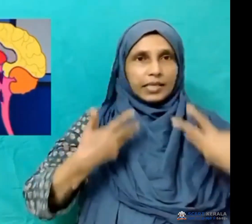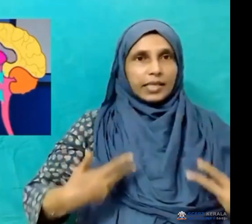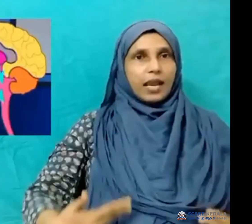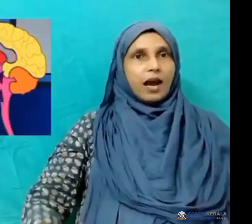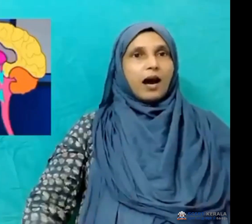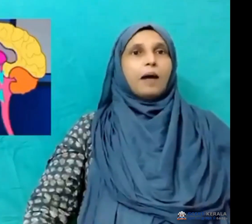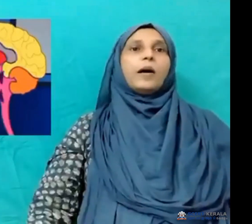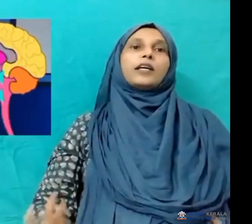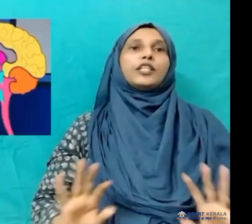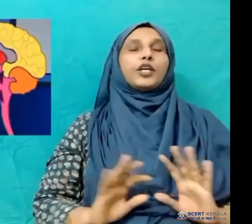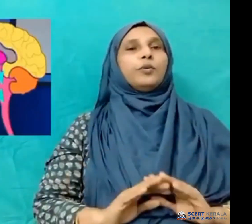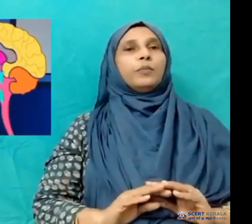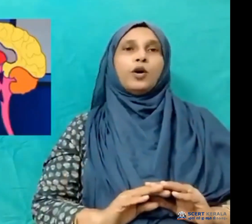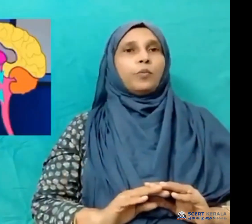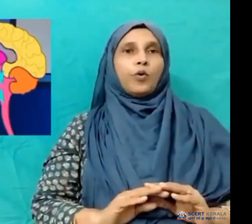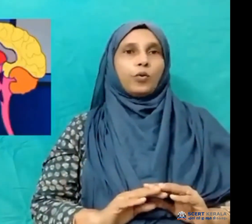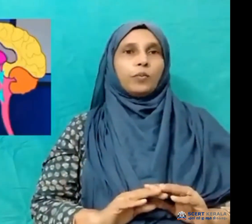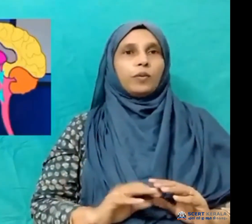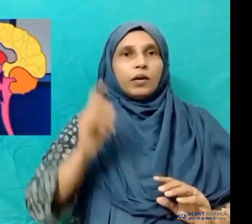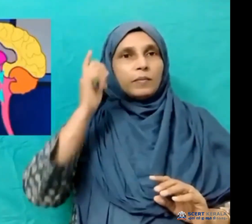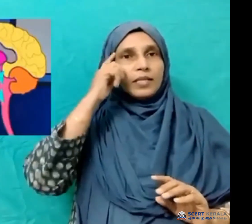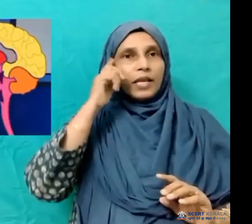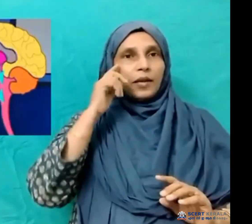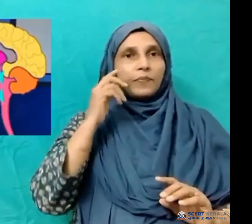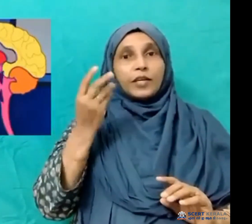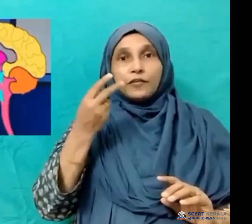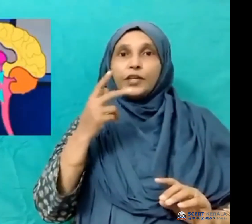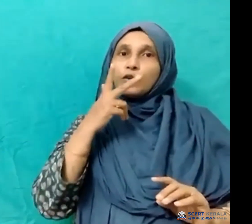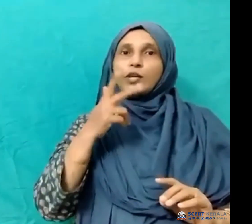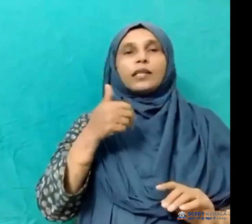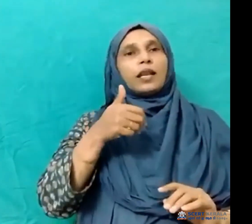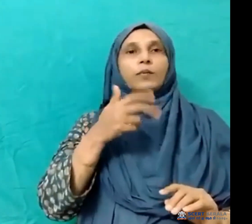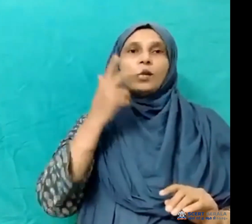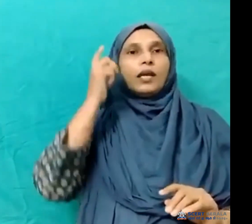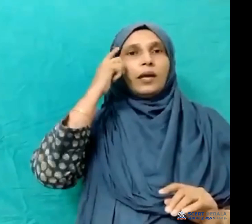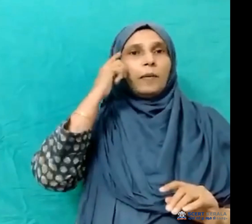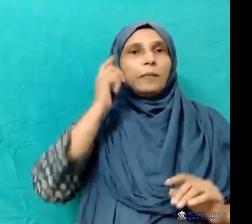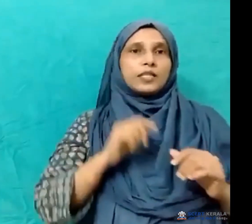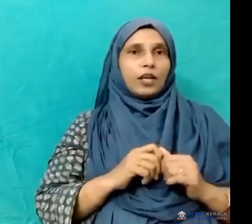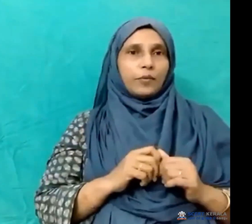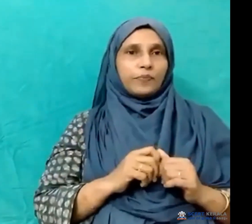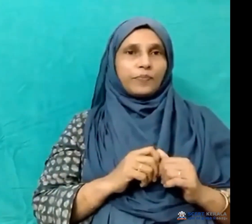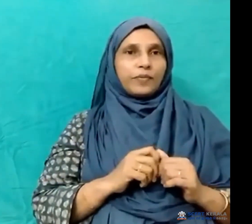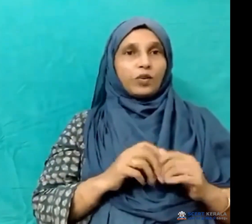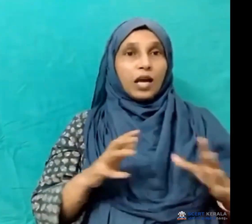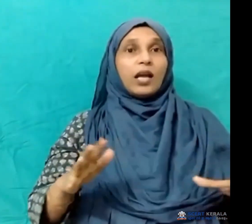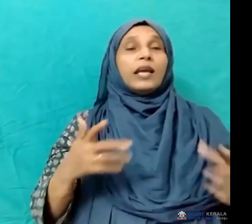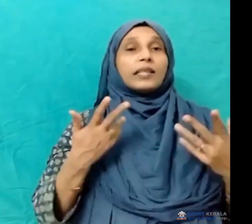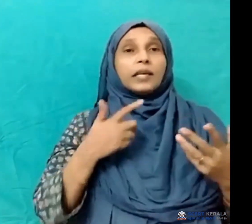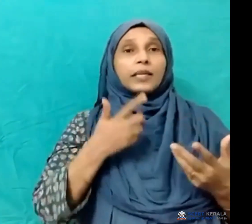ശരീരത്തിന്റെ എല്ലാ ഭാഗത്തേക്കും പോകും. മനസ്സിലായോ? ഈ വീഡിയോ നോക്കിയാൽ നല്ലപോലെ മനസ്സിലാവും. നമുക്ക് എന്താണ്